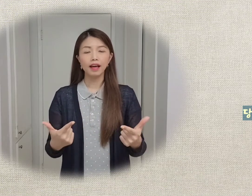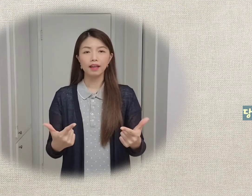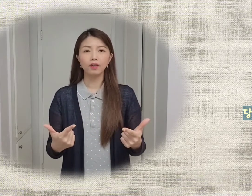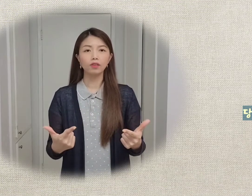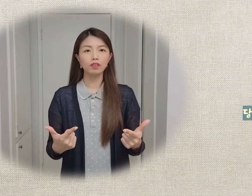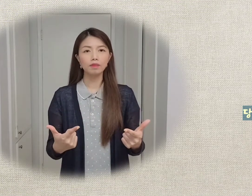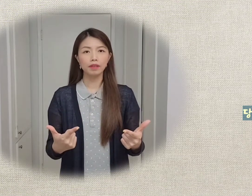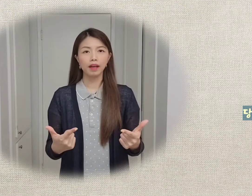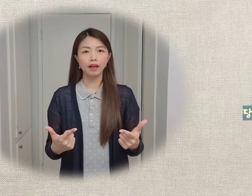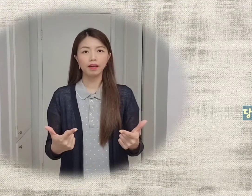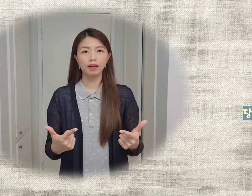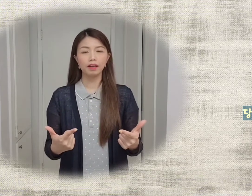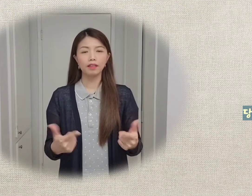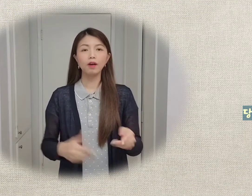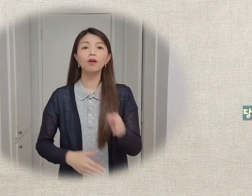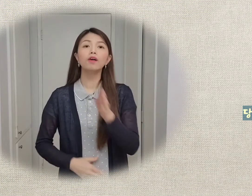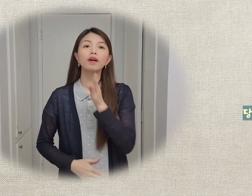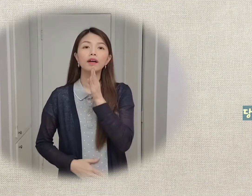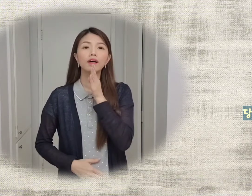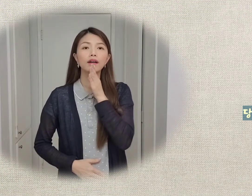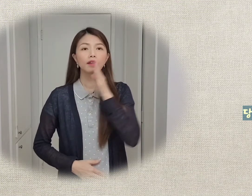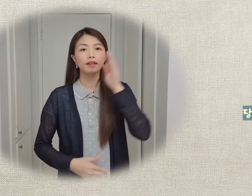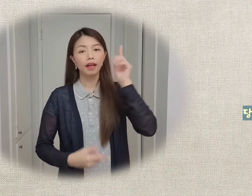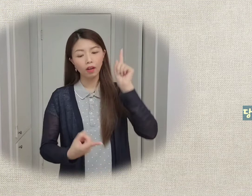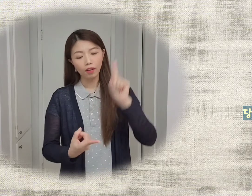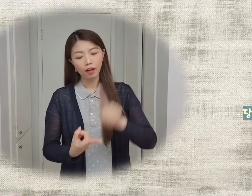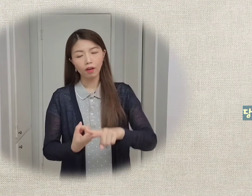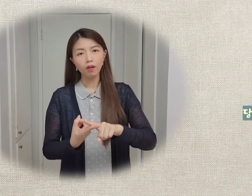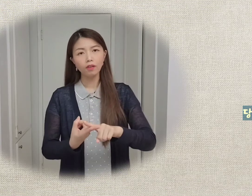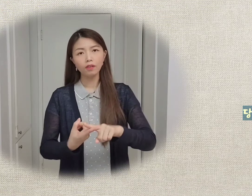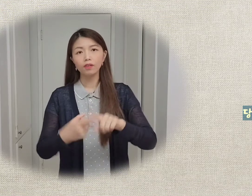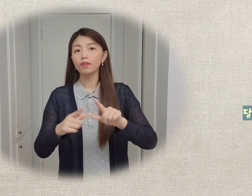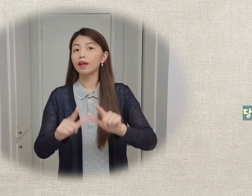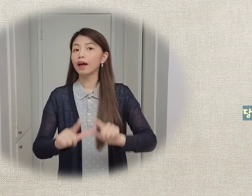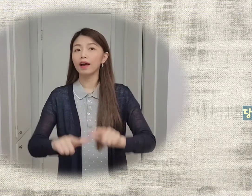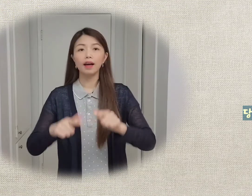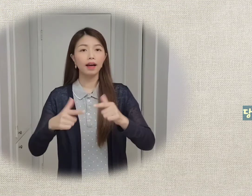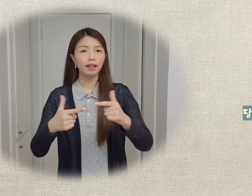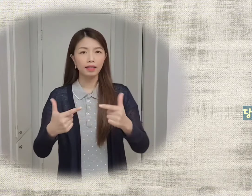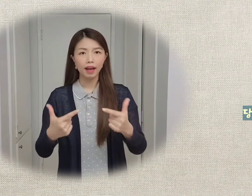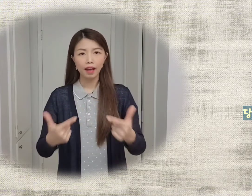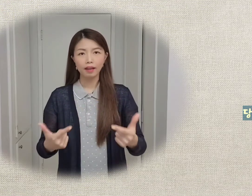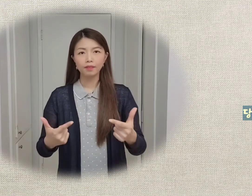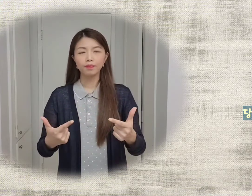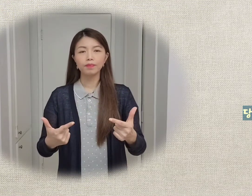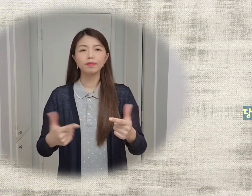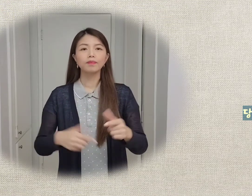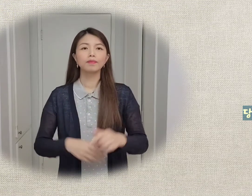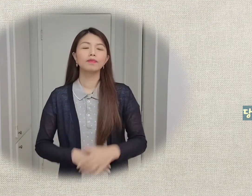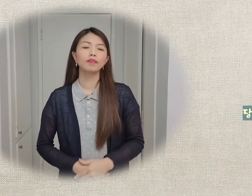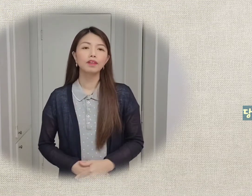아니다, 이런 뜻입니다. 그래서 당연한 것, 아니라